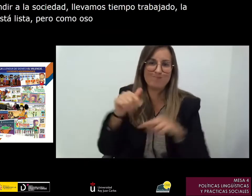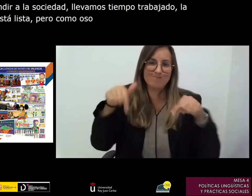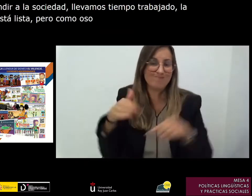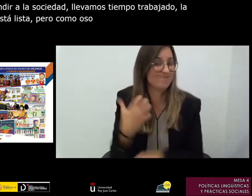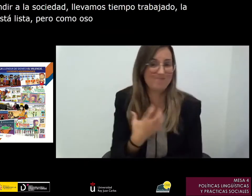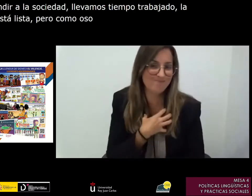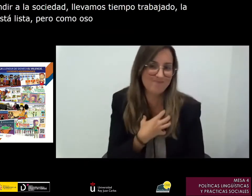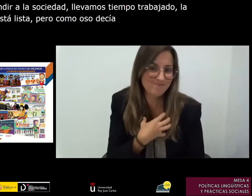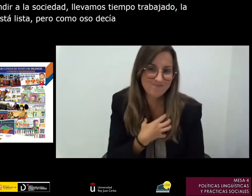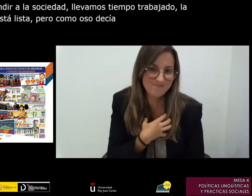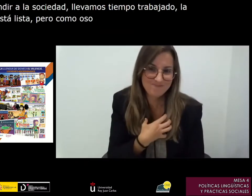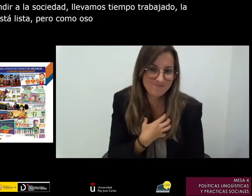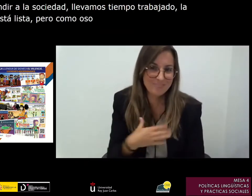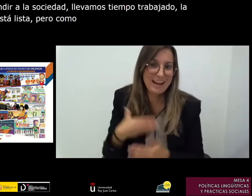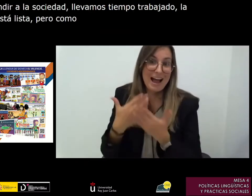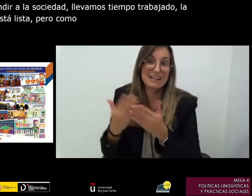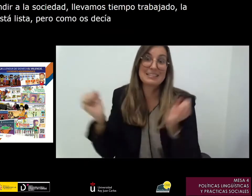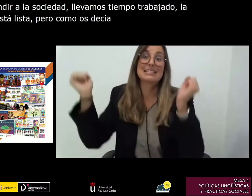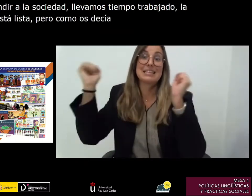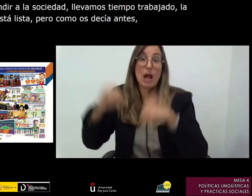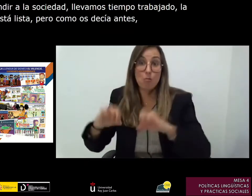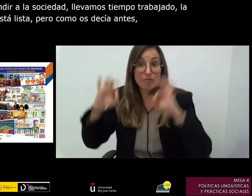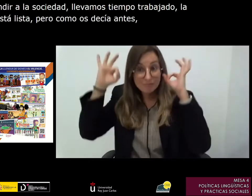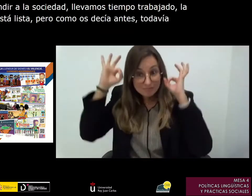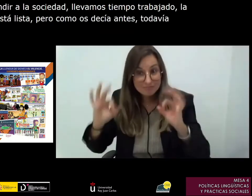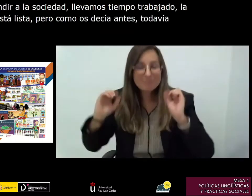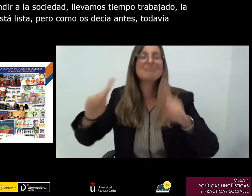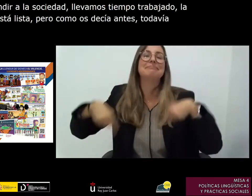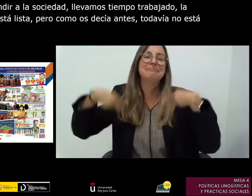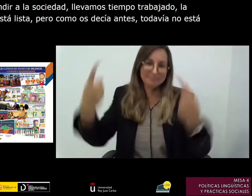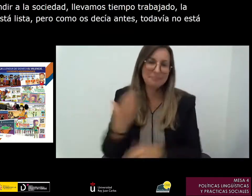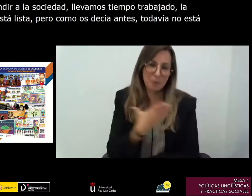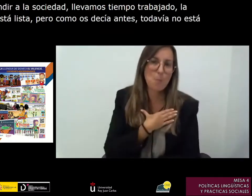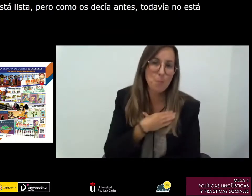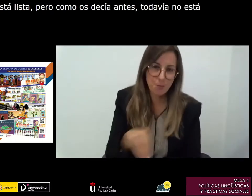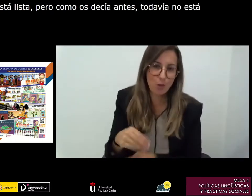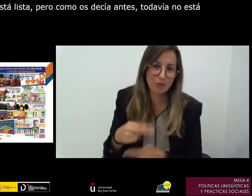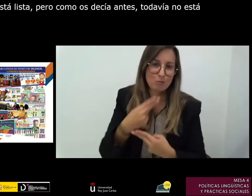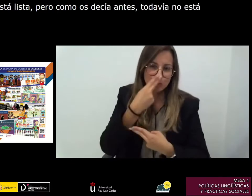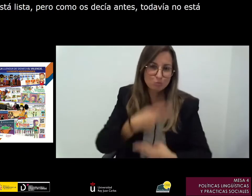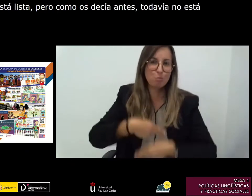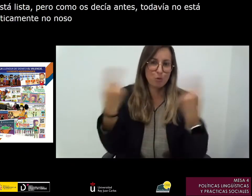lo cual, pues éticamente no nos parecía adecuado